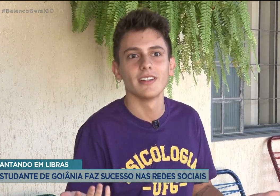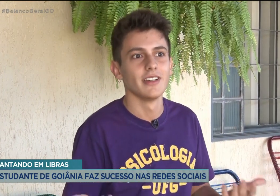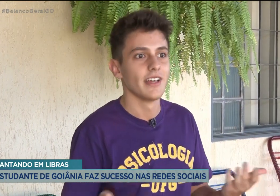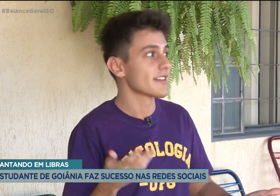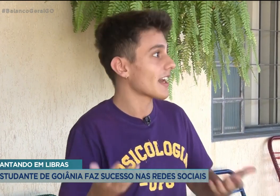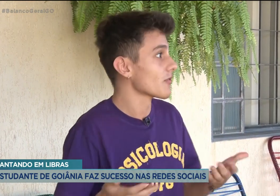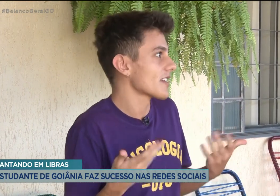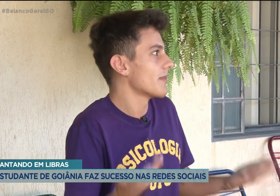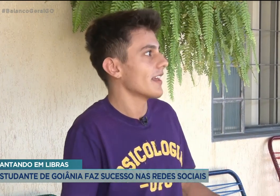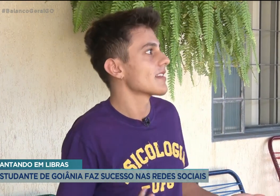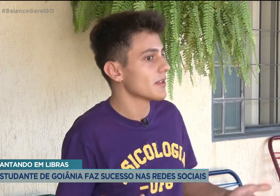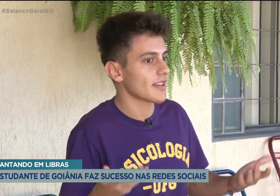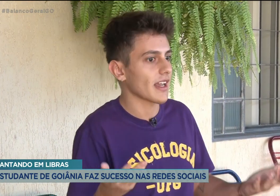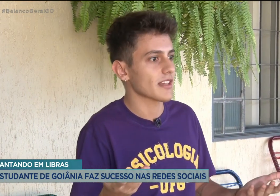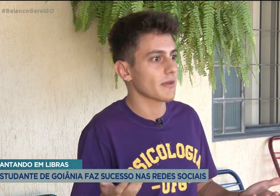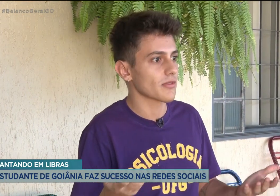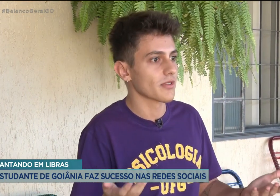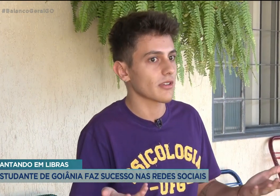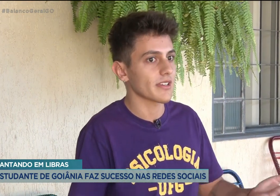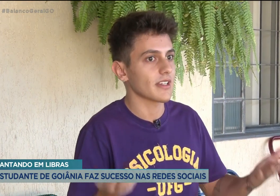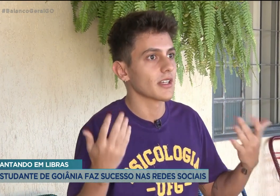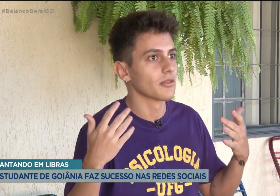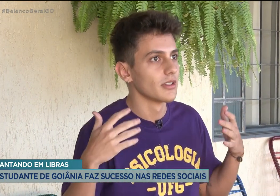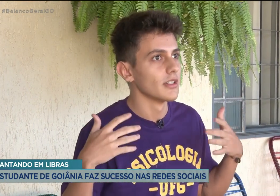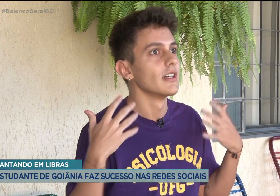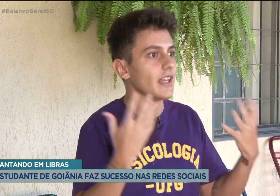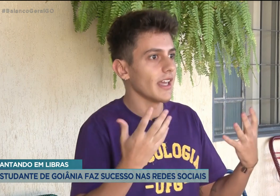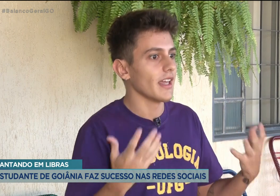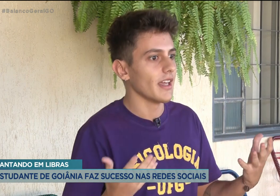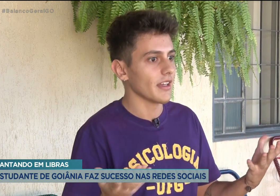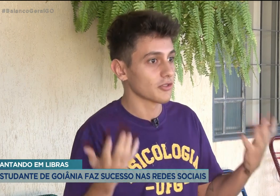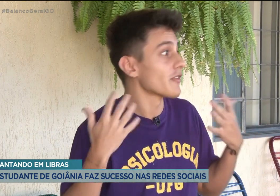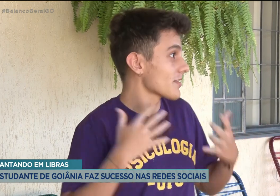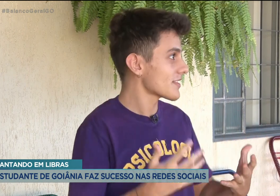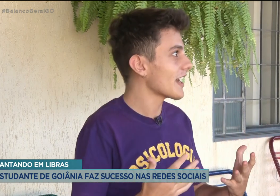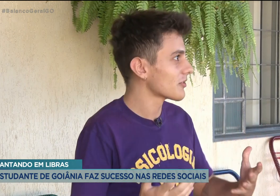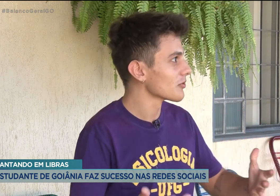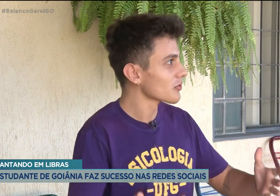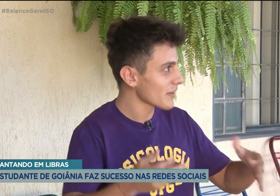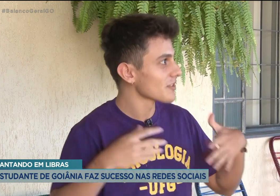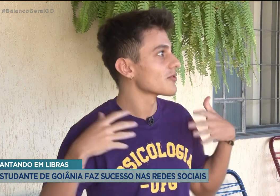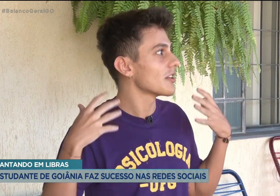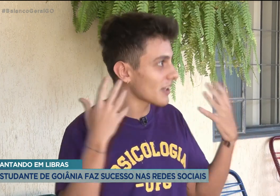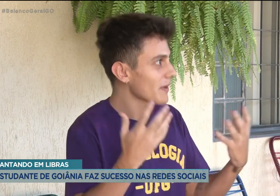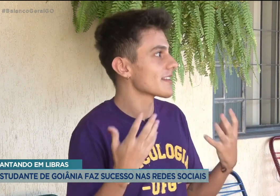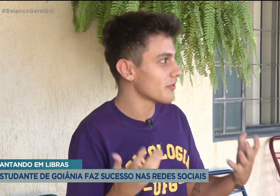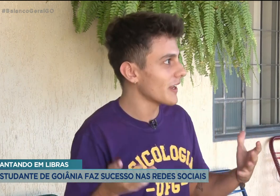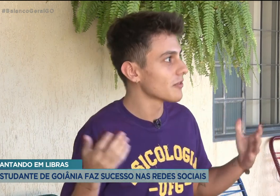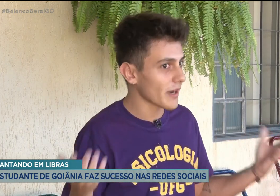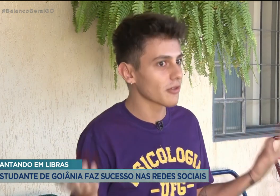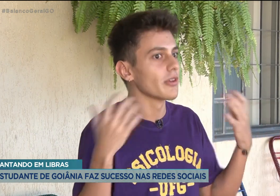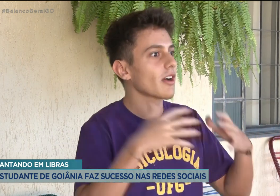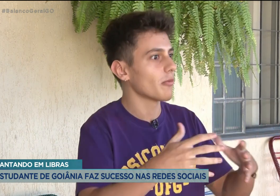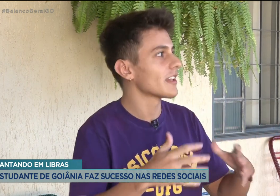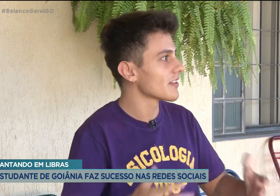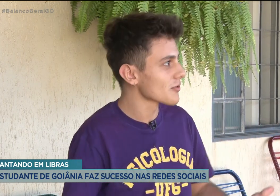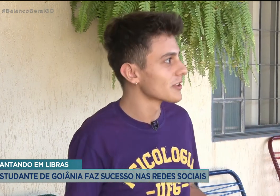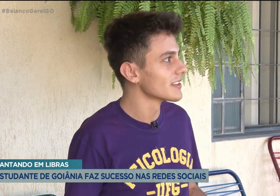né? Será que você vem recebido? Será que as pessoas estão aceitando? Eu tô fazendo certo? tô fazendo do jeito que é pra ser feito? Pra incluir a comunidade surda?